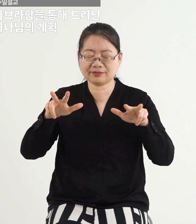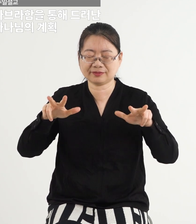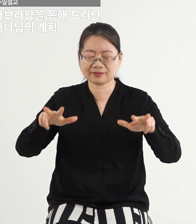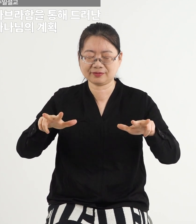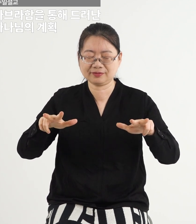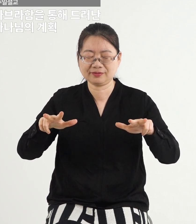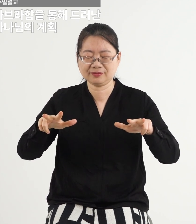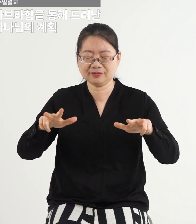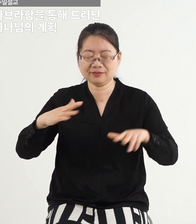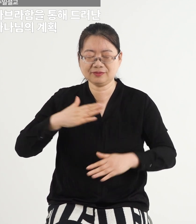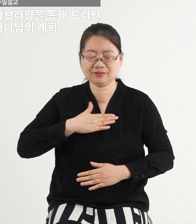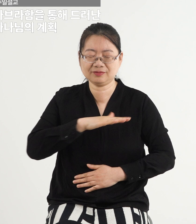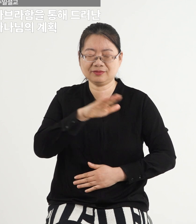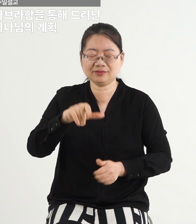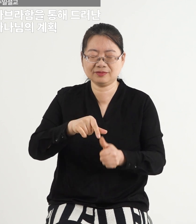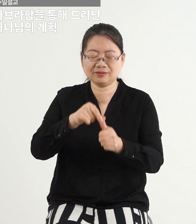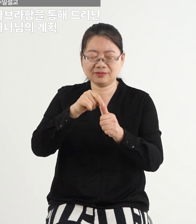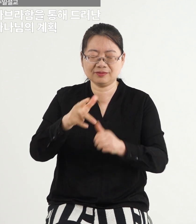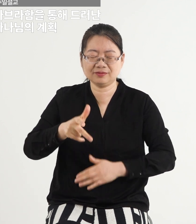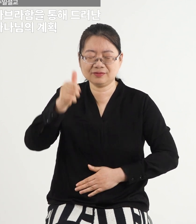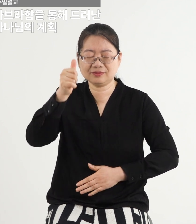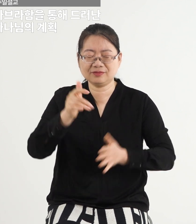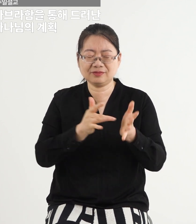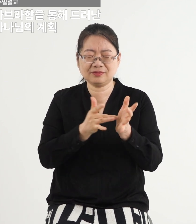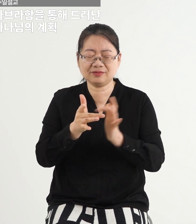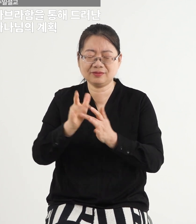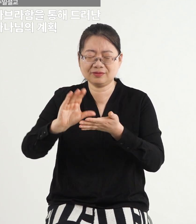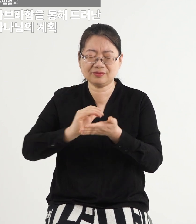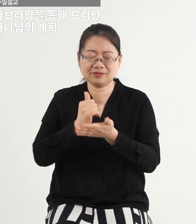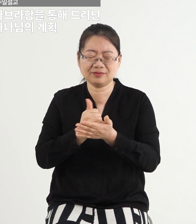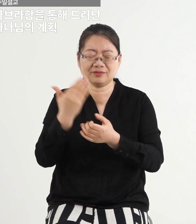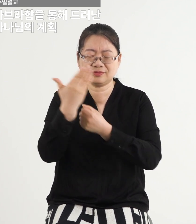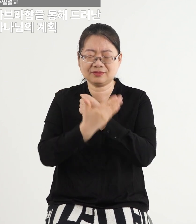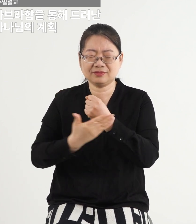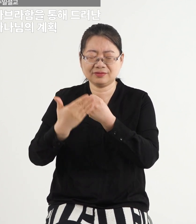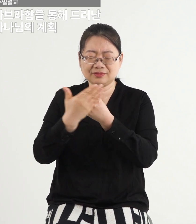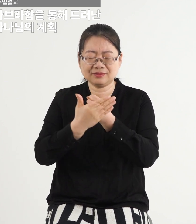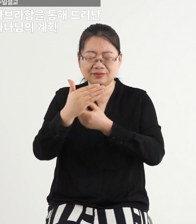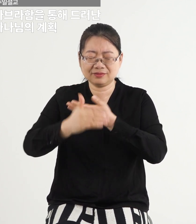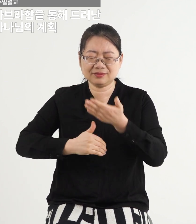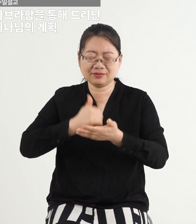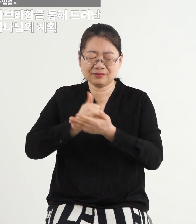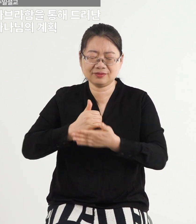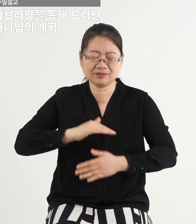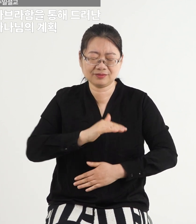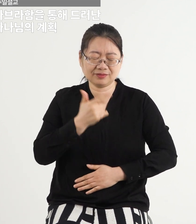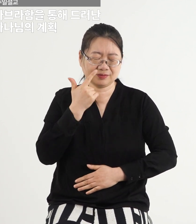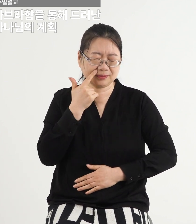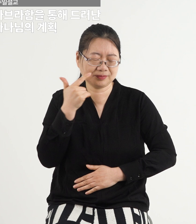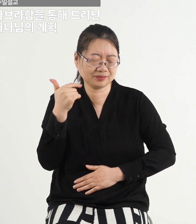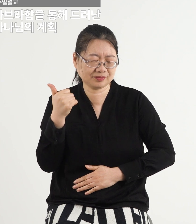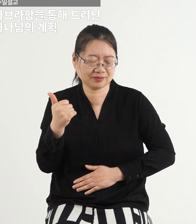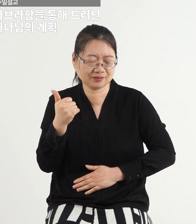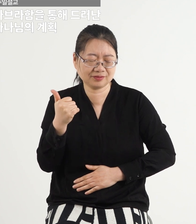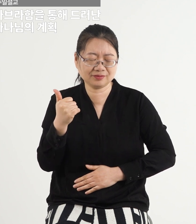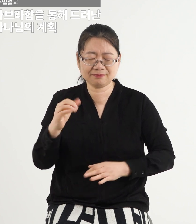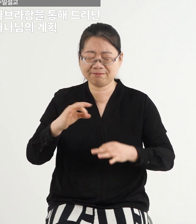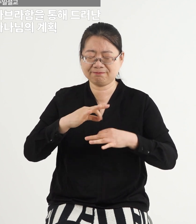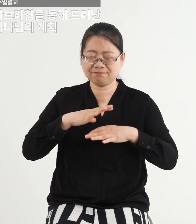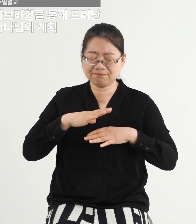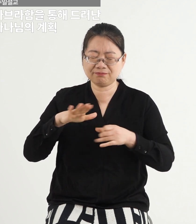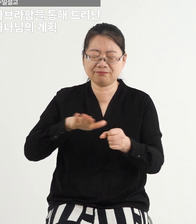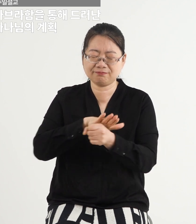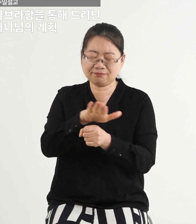지금은 우리 구주 예수 그리스도의 은혜와 하나님 우리 아버지의